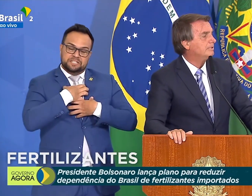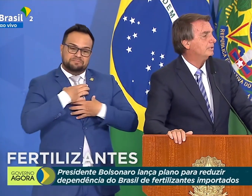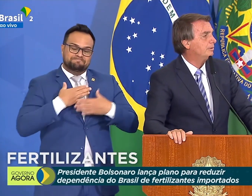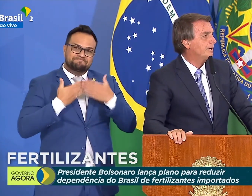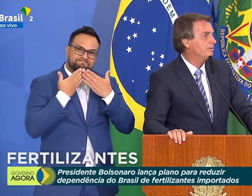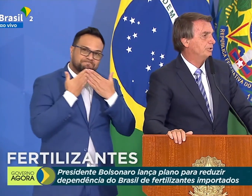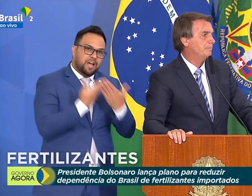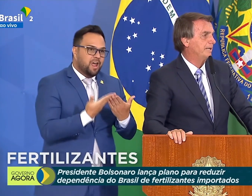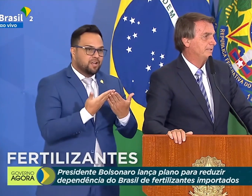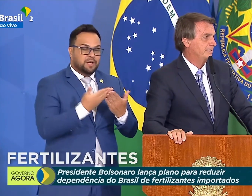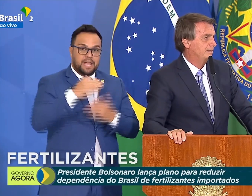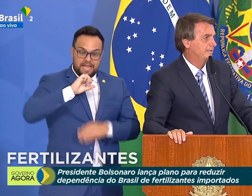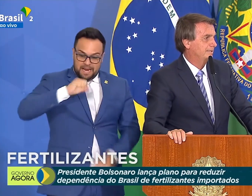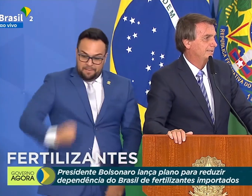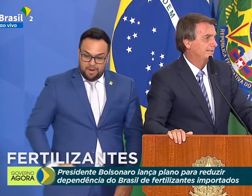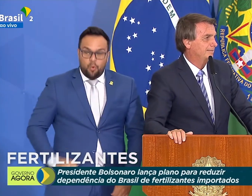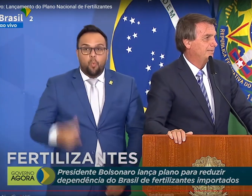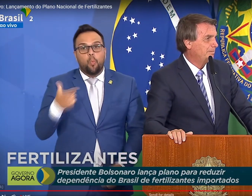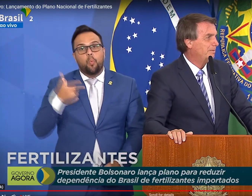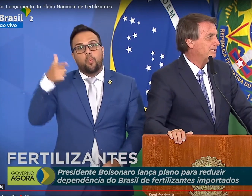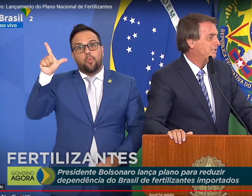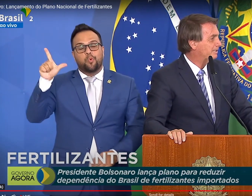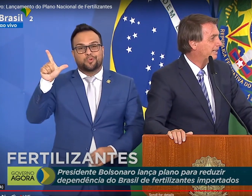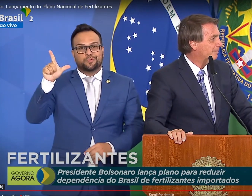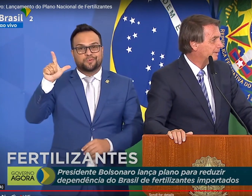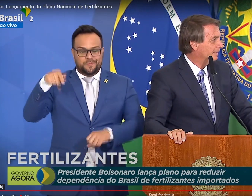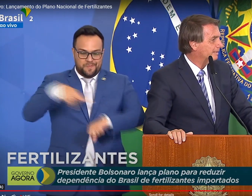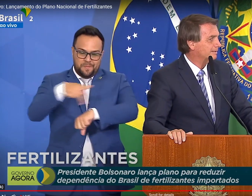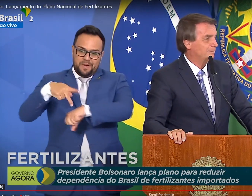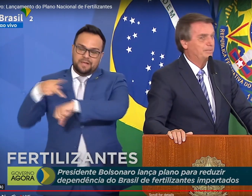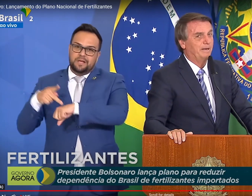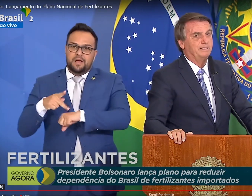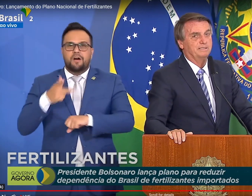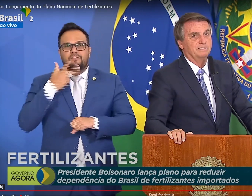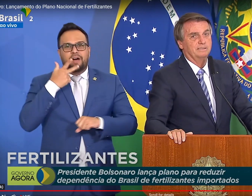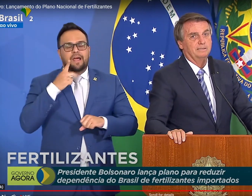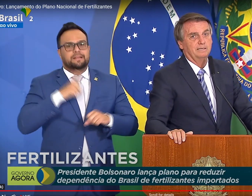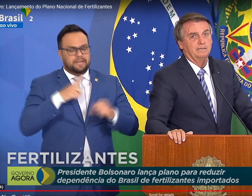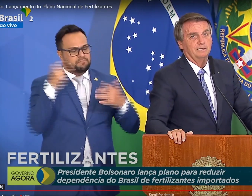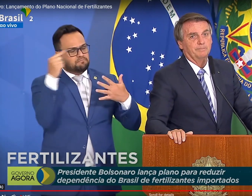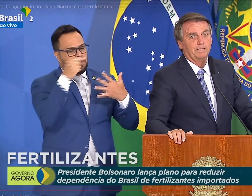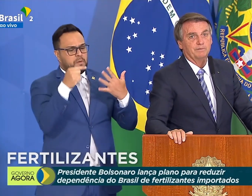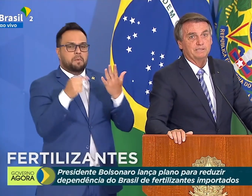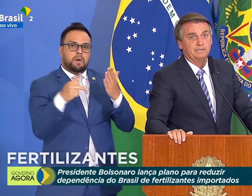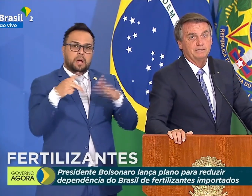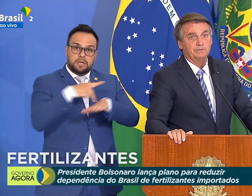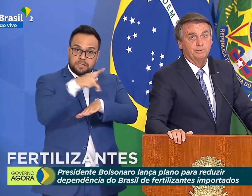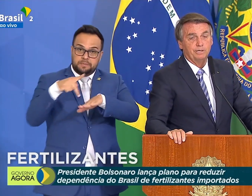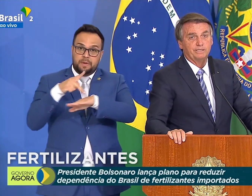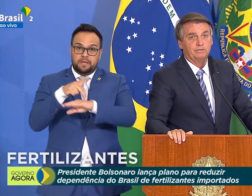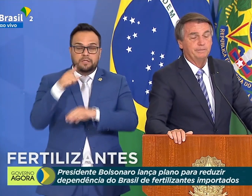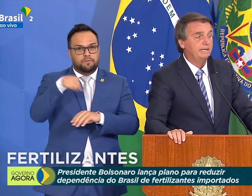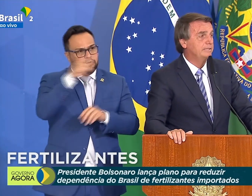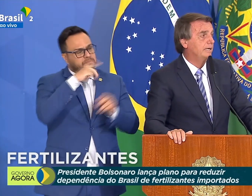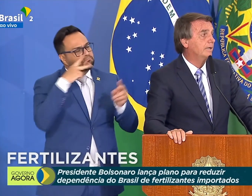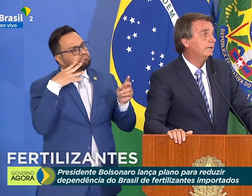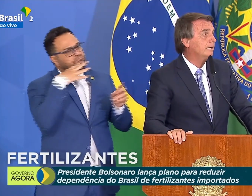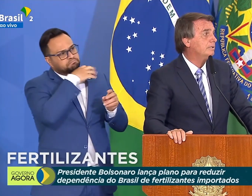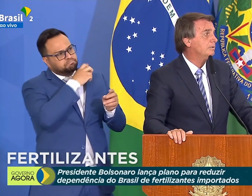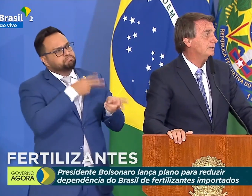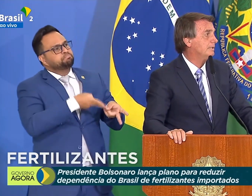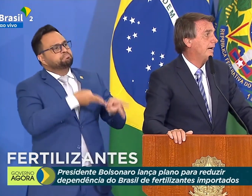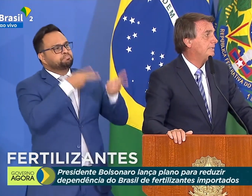de embaixadores de outros países. Me permite citar apenas os países, para que vocês notem realmente